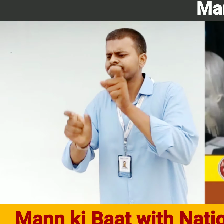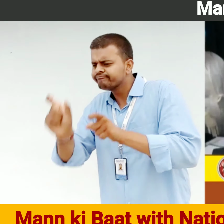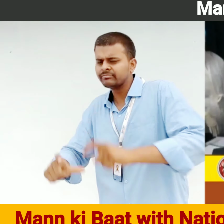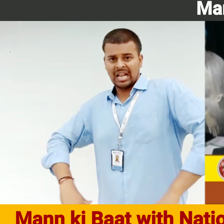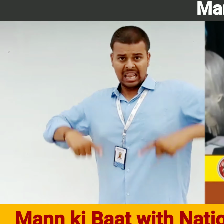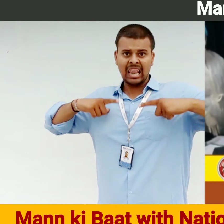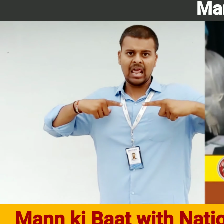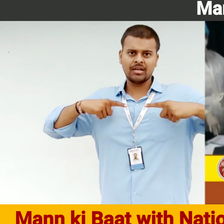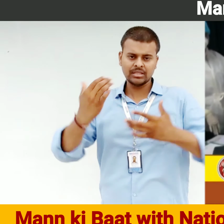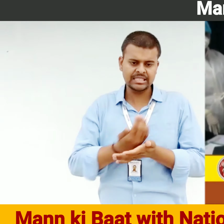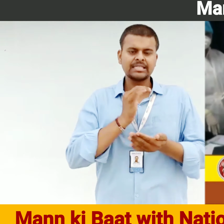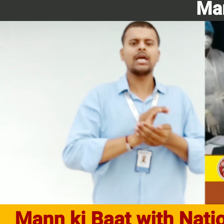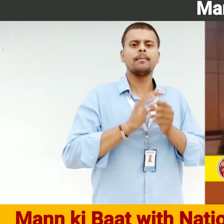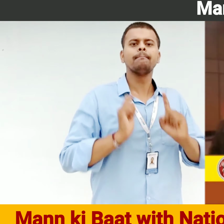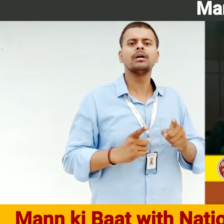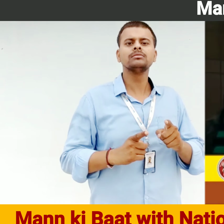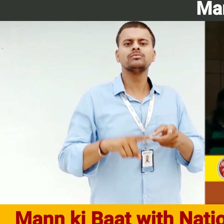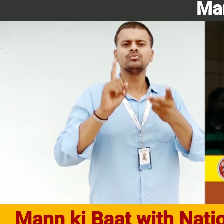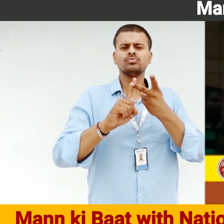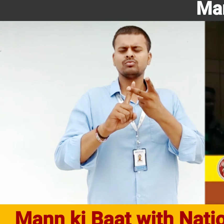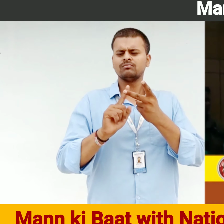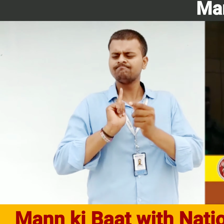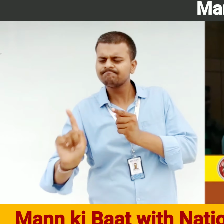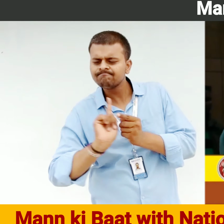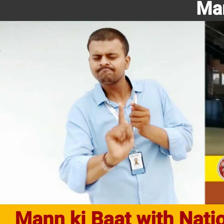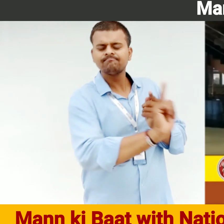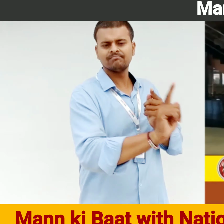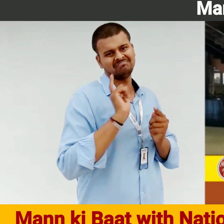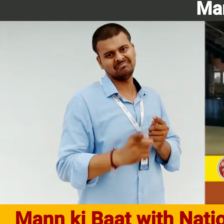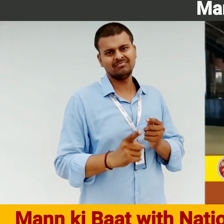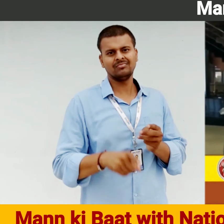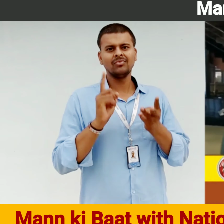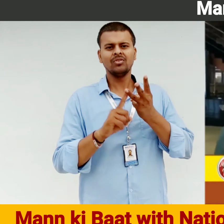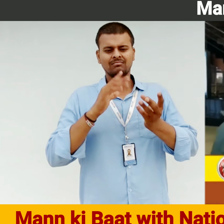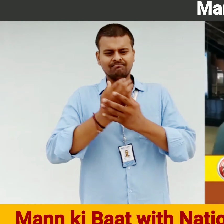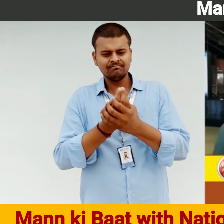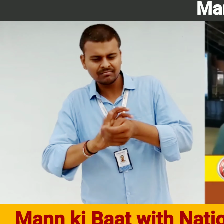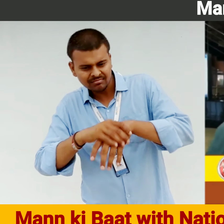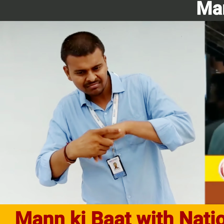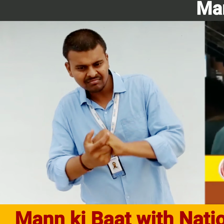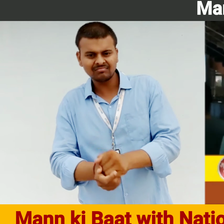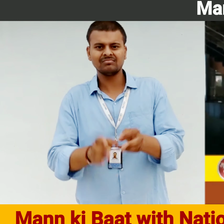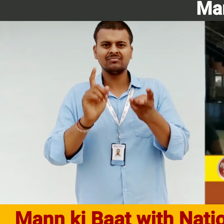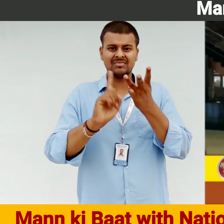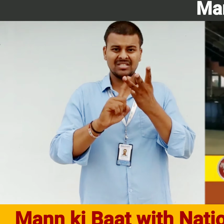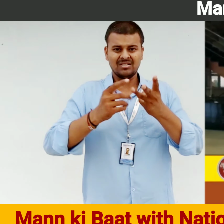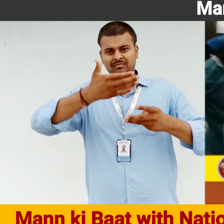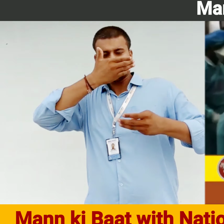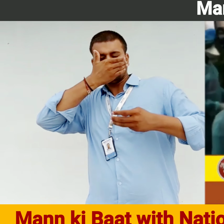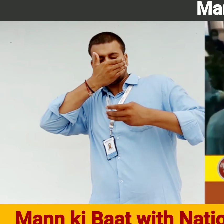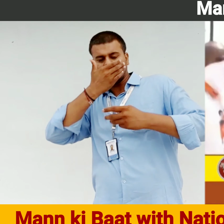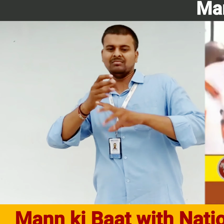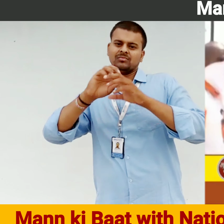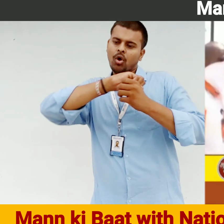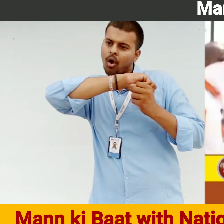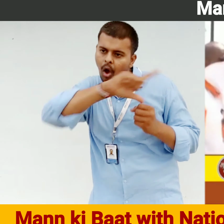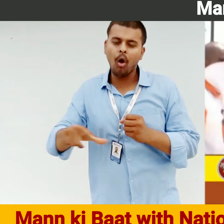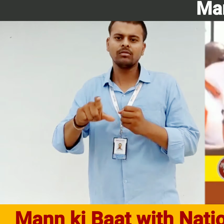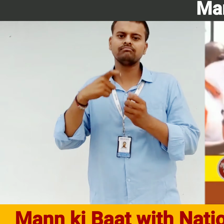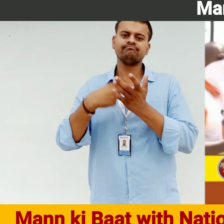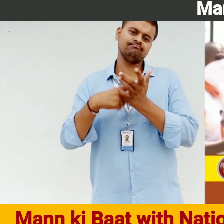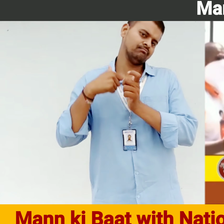हर इंसान की जिंदगी को बचाना है। इसलिए 2 गज की दूरी, चेहरे पर मास्क, हाथों